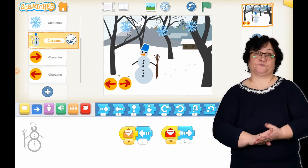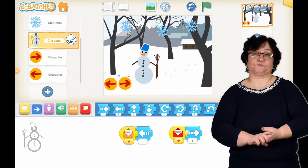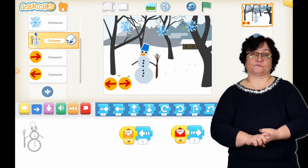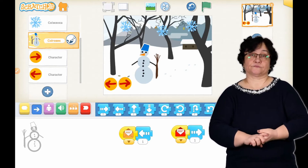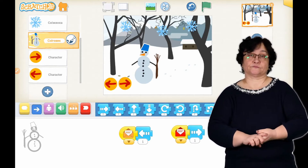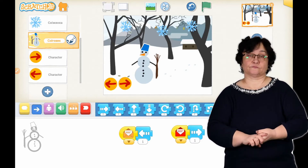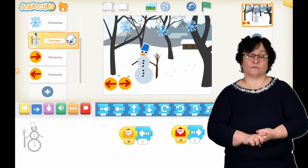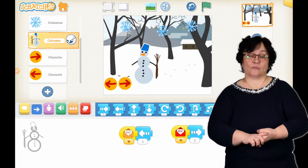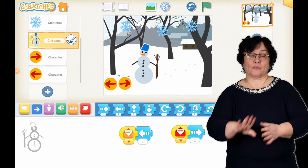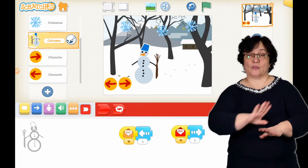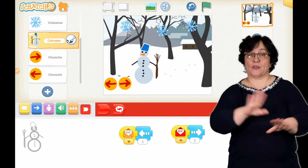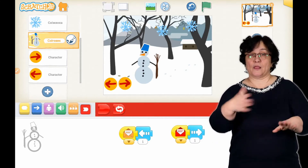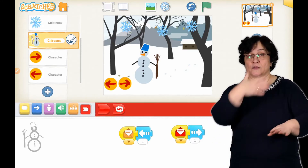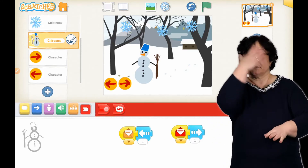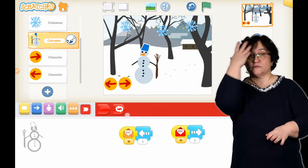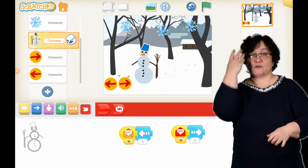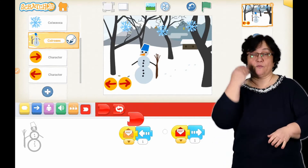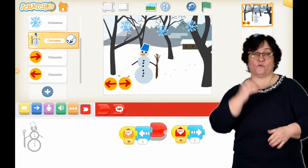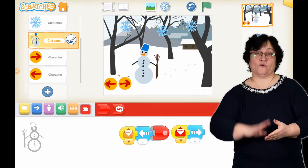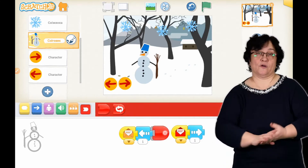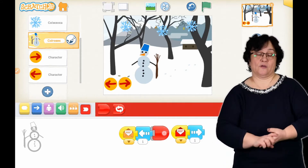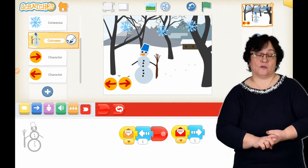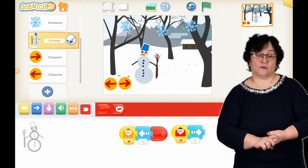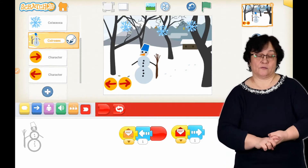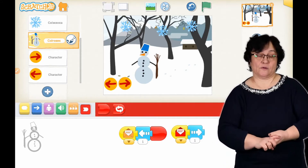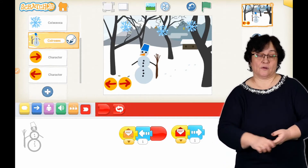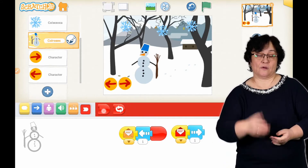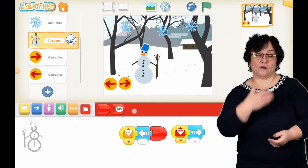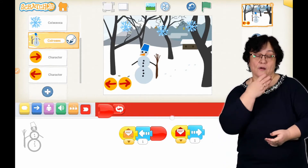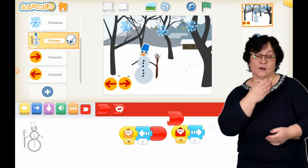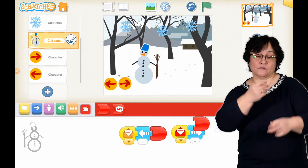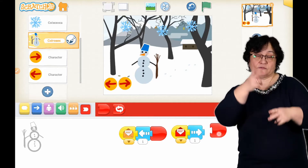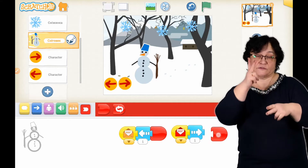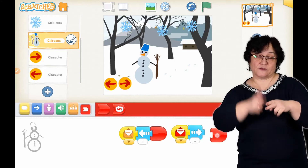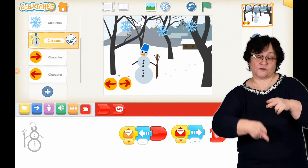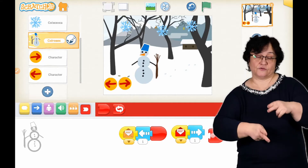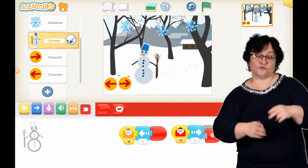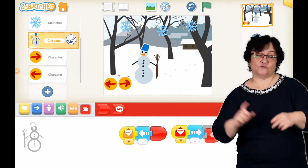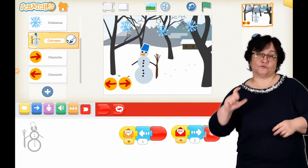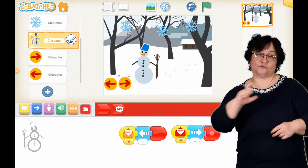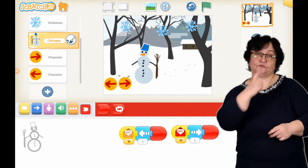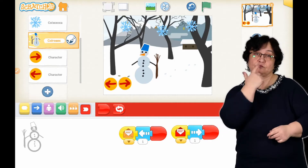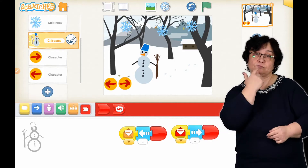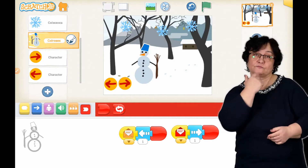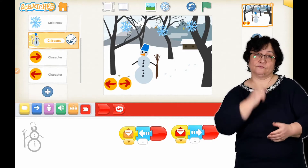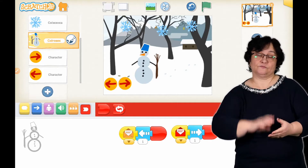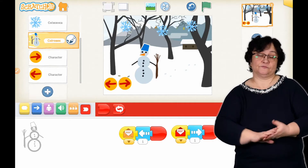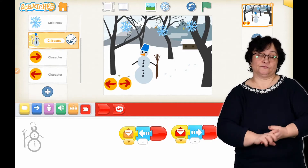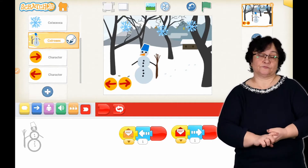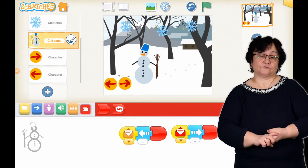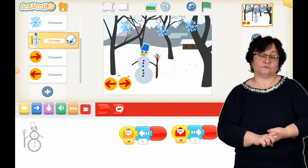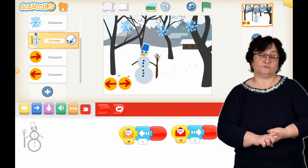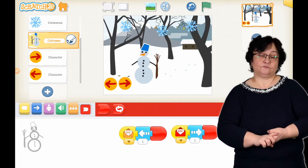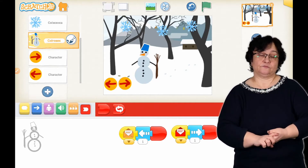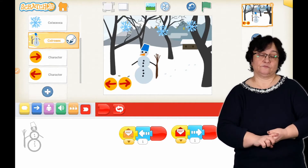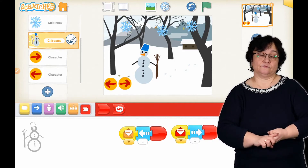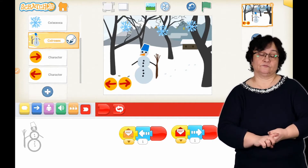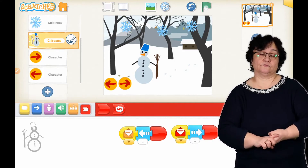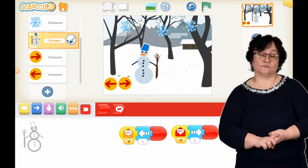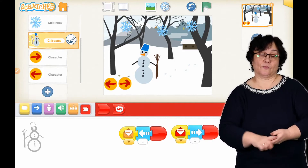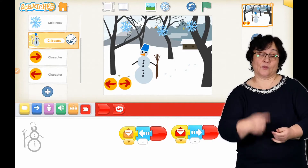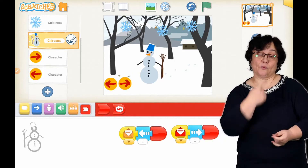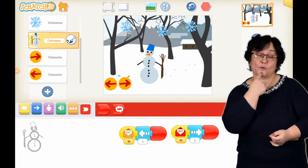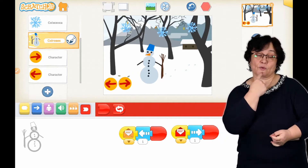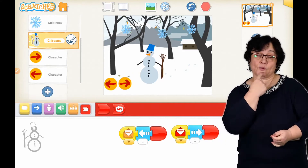Саме так. Не забуваємо гарно завершувати програмку.